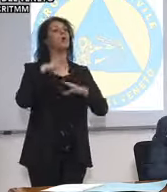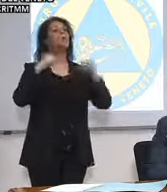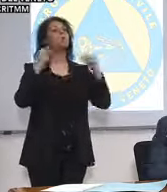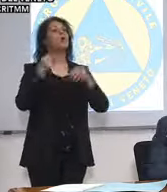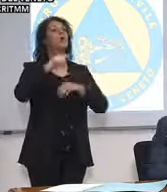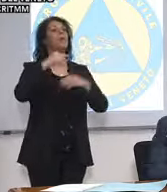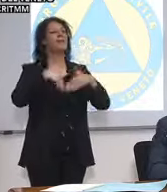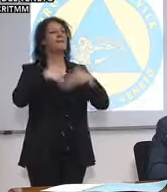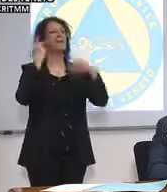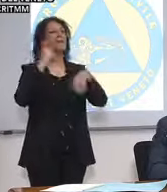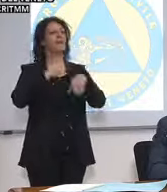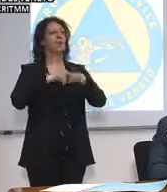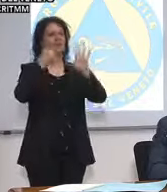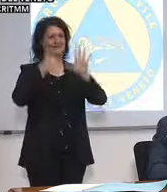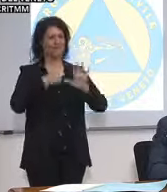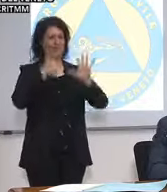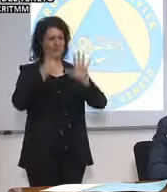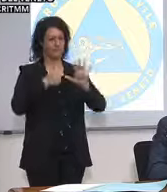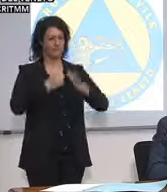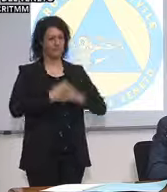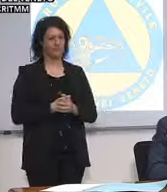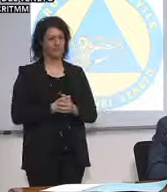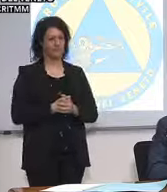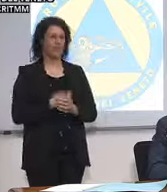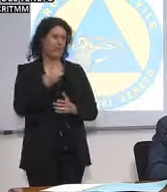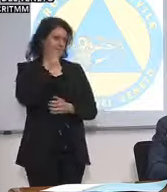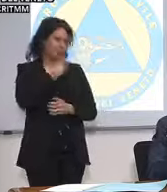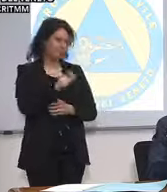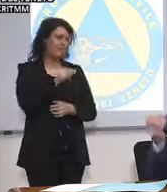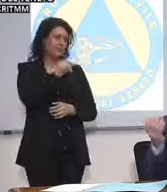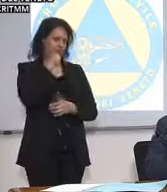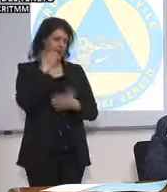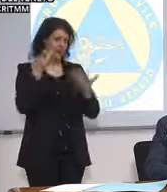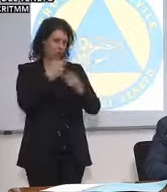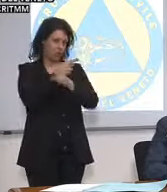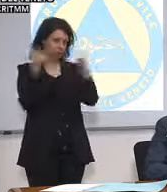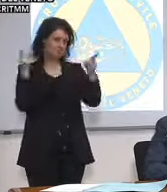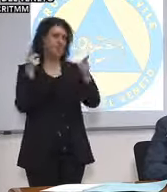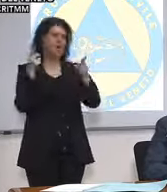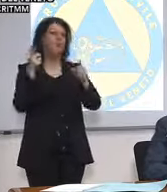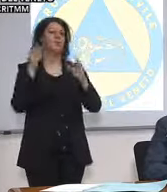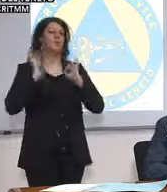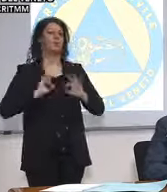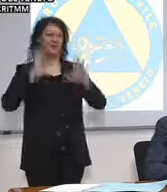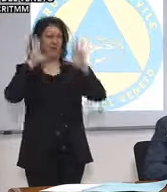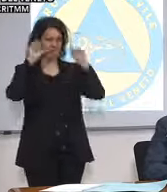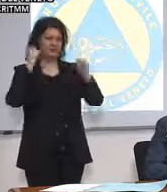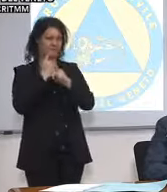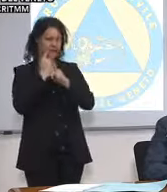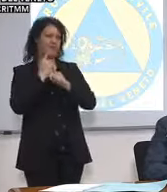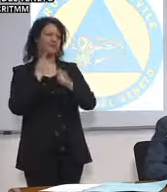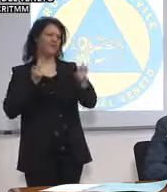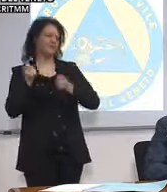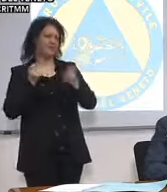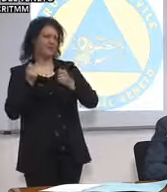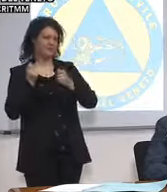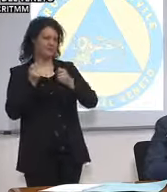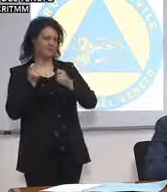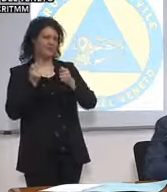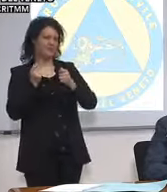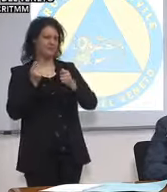mattina alle 6, questo ragionevolmente per evitare che le forze dell'ordine in strada trovino qualcuno che magari si sta